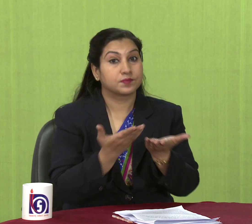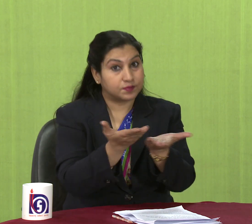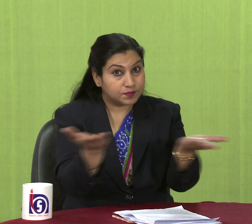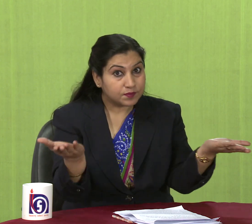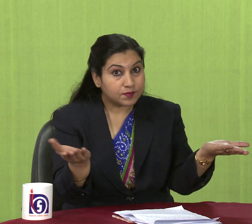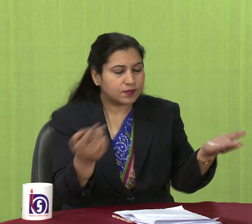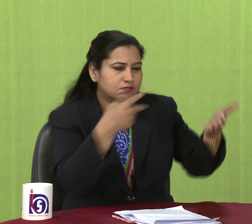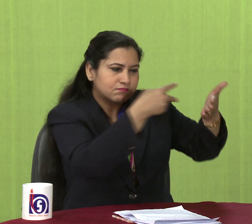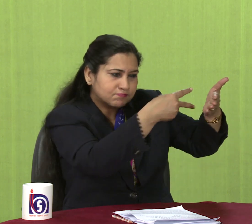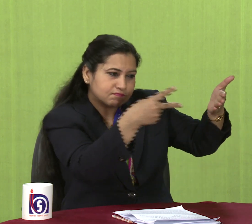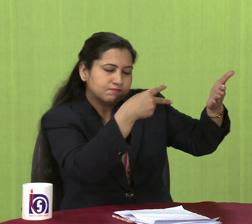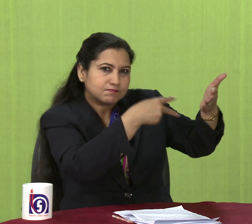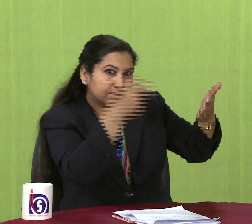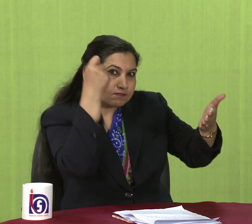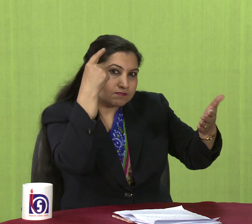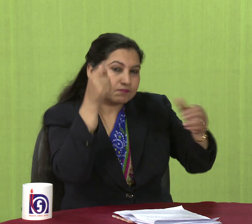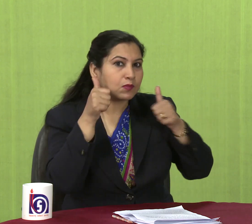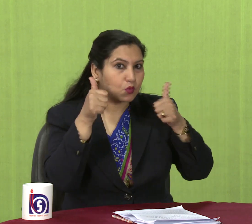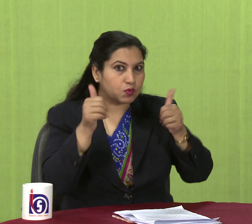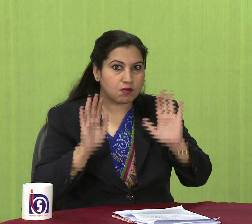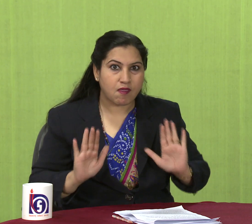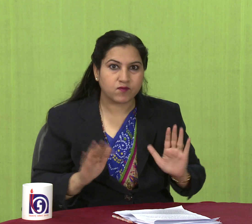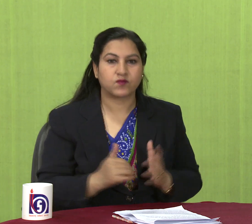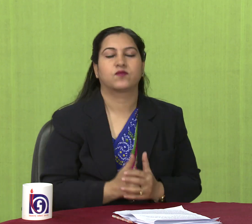आपको भली भांति समझ में आए होंगे।